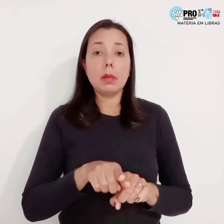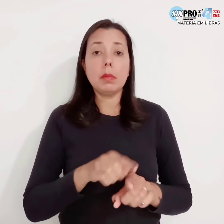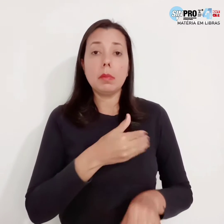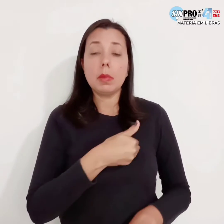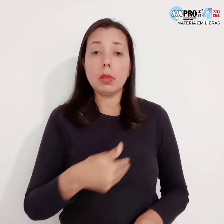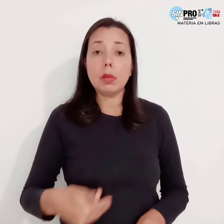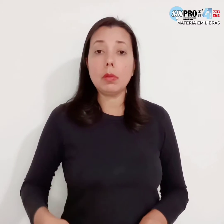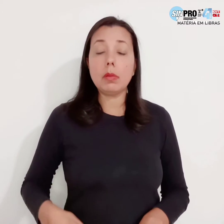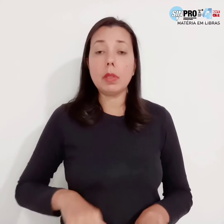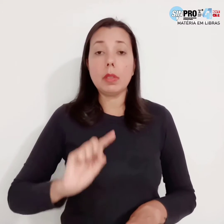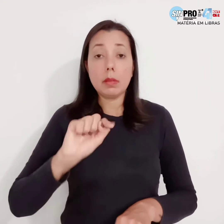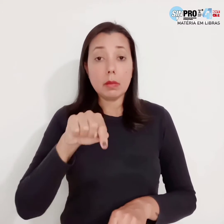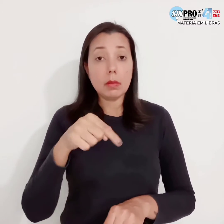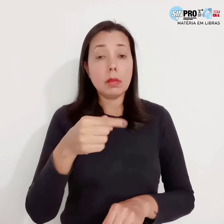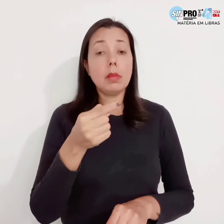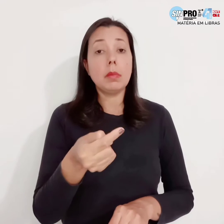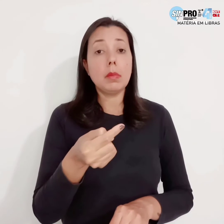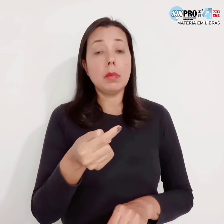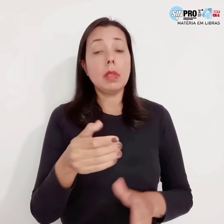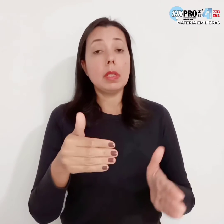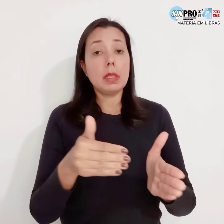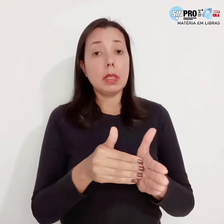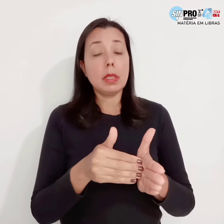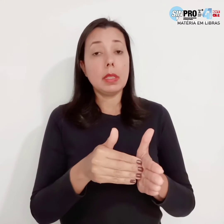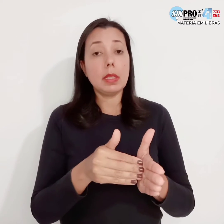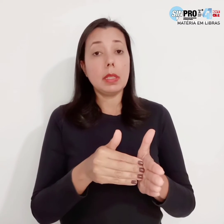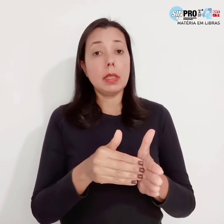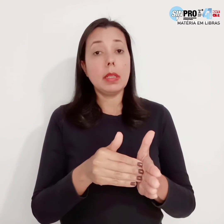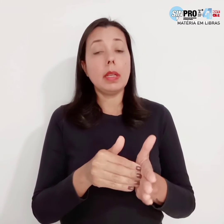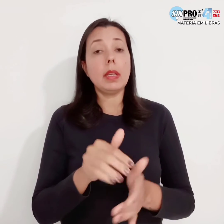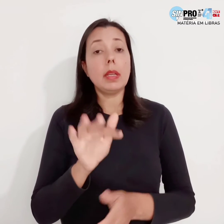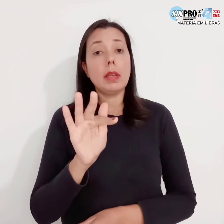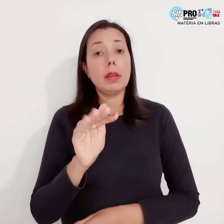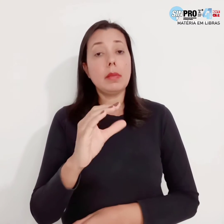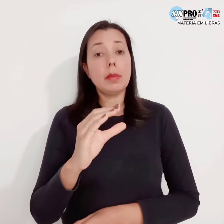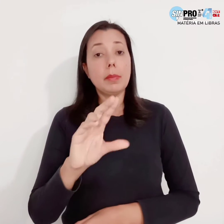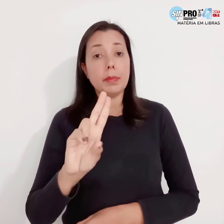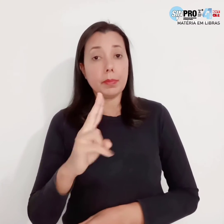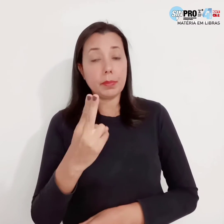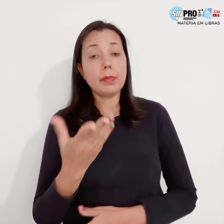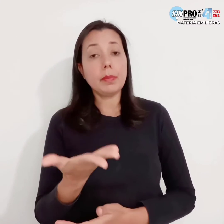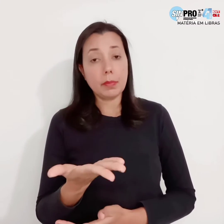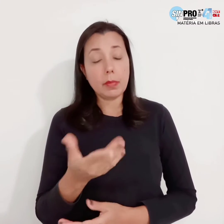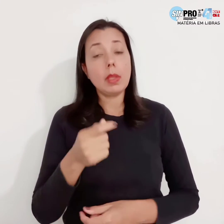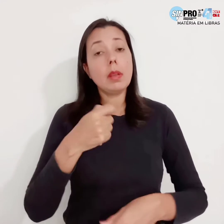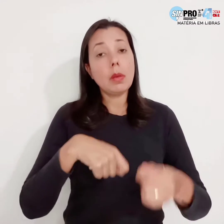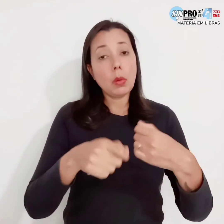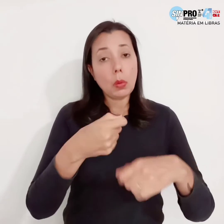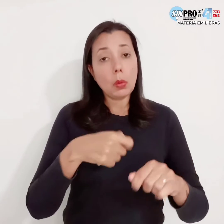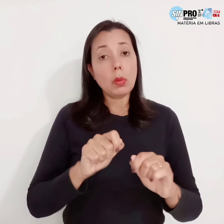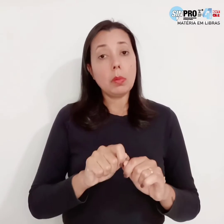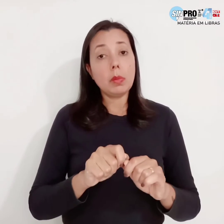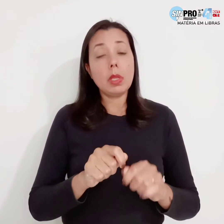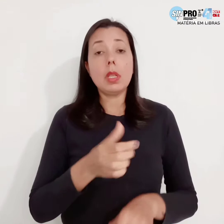governos posteriores até Fernando Henrique Cardoso. A economia